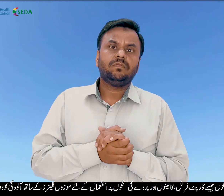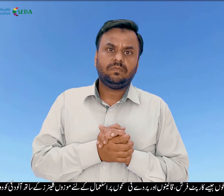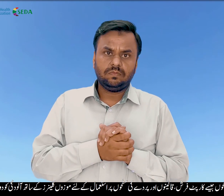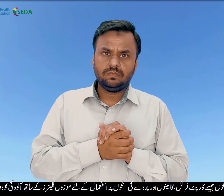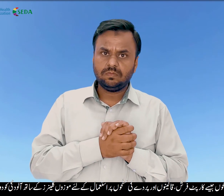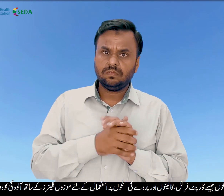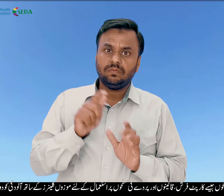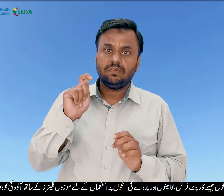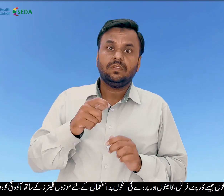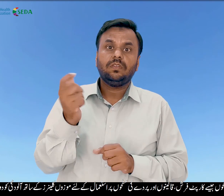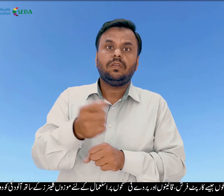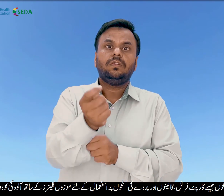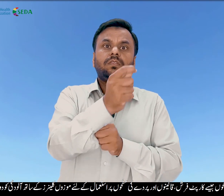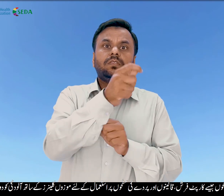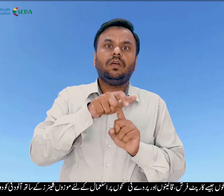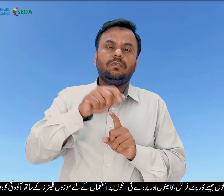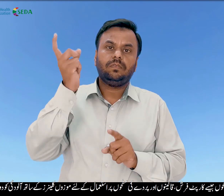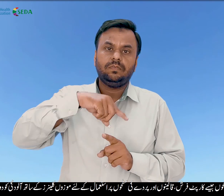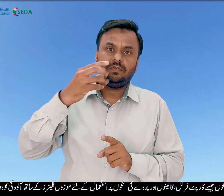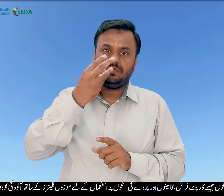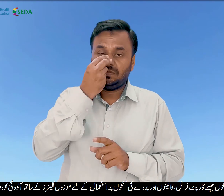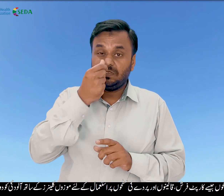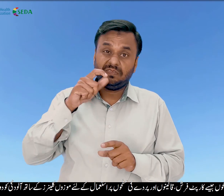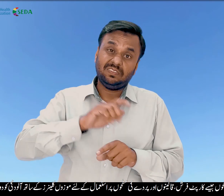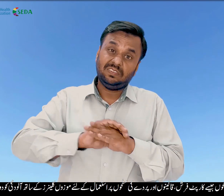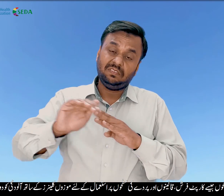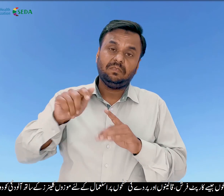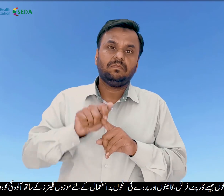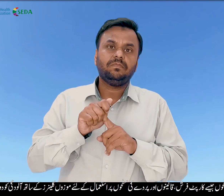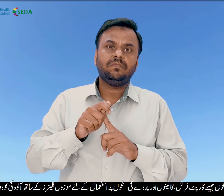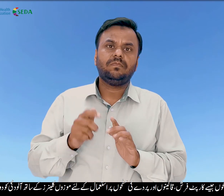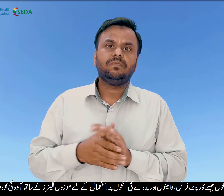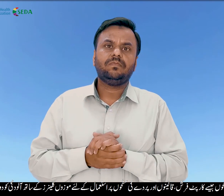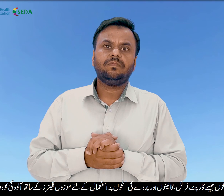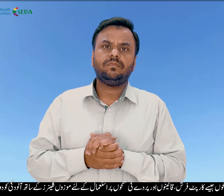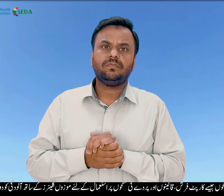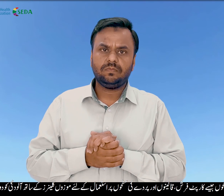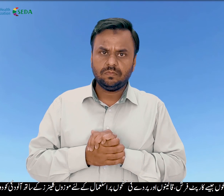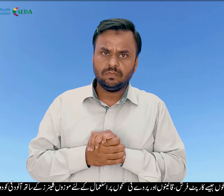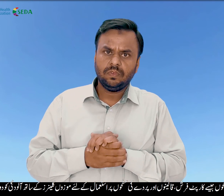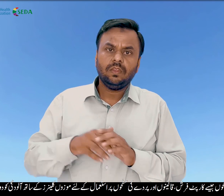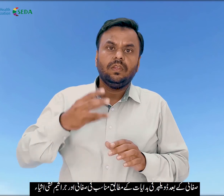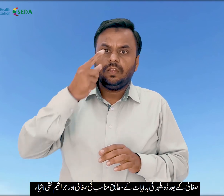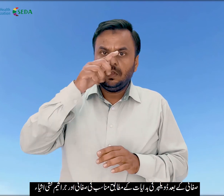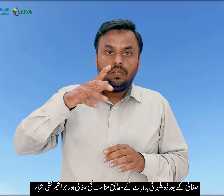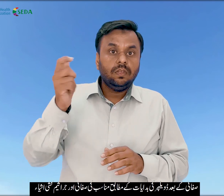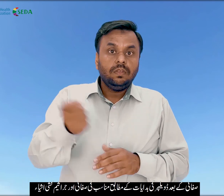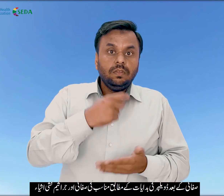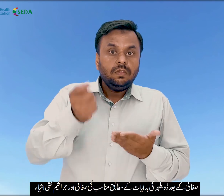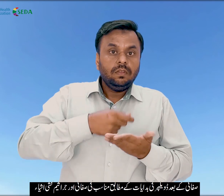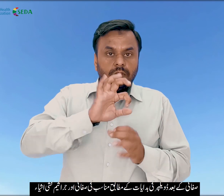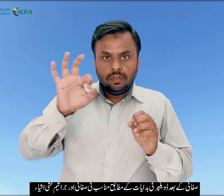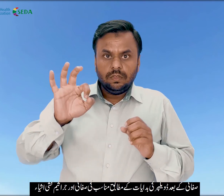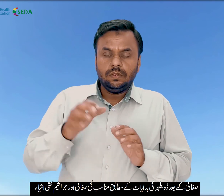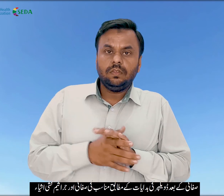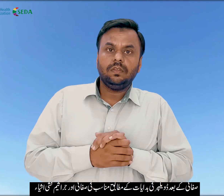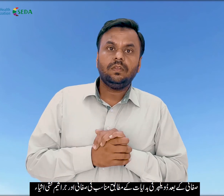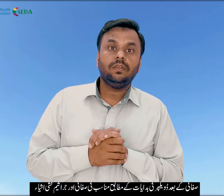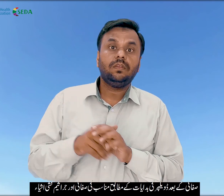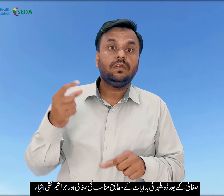لیے موزوں کلینرز کے ساتھ آلودگی کو دور کریں۔ صفائی کے بعد ڈیولپر کی